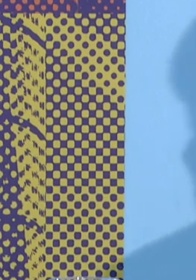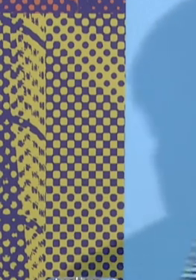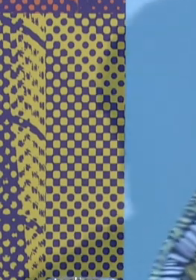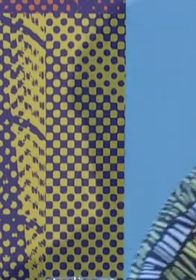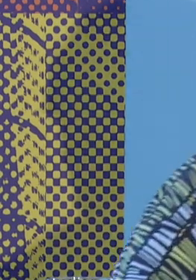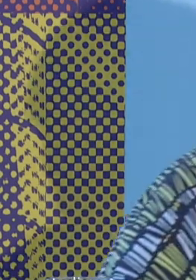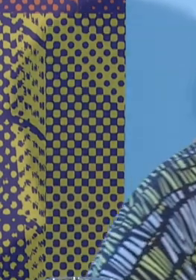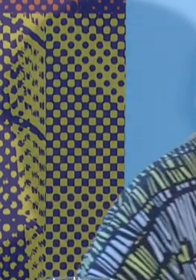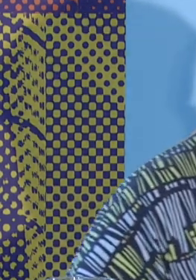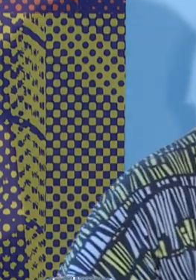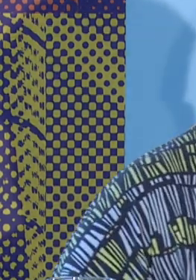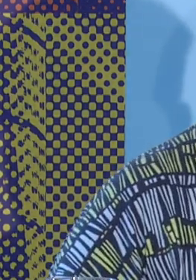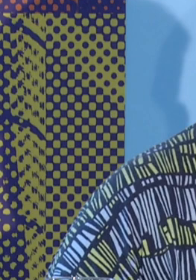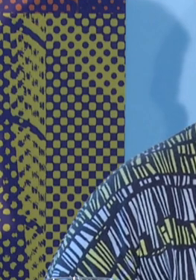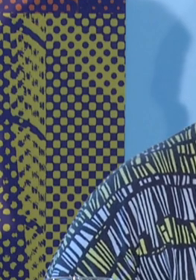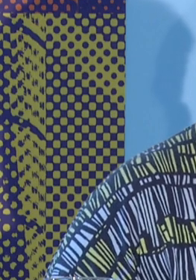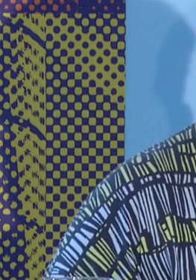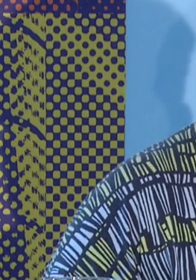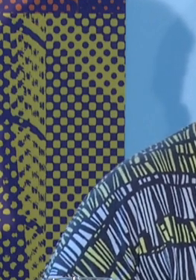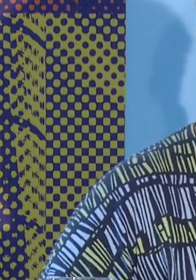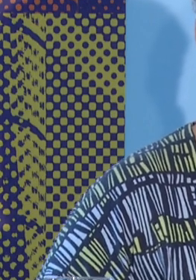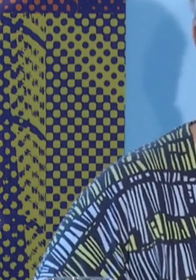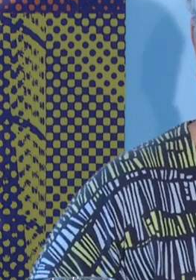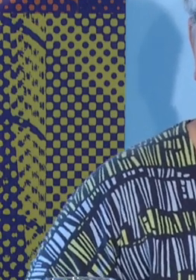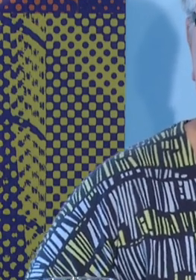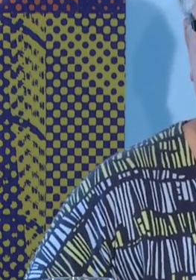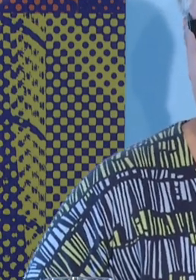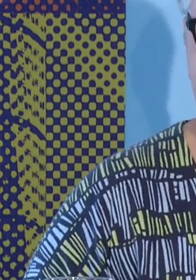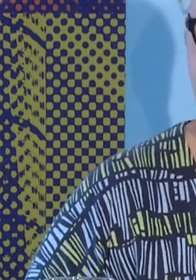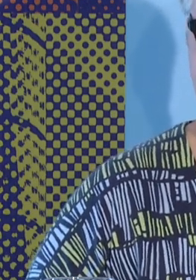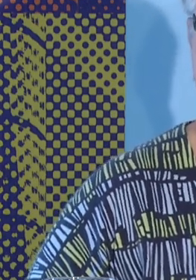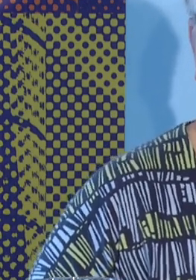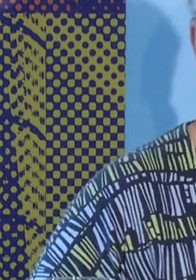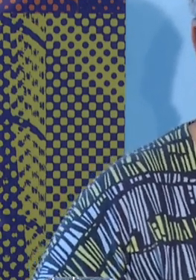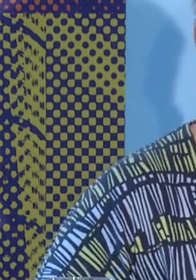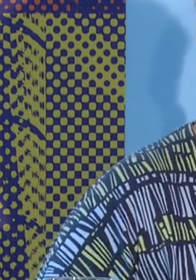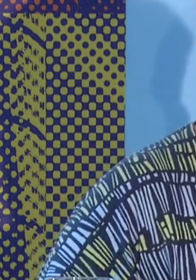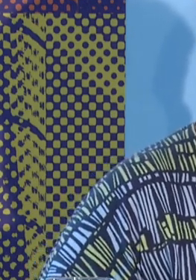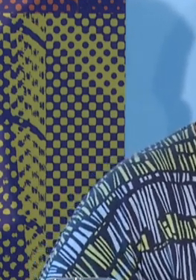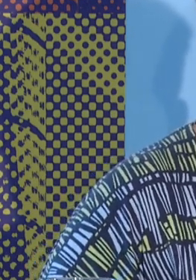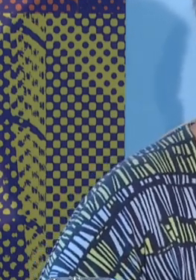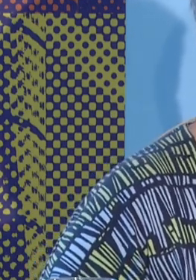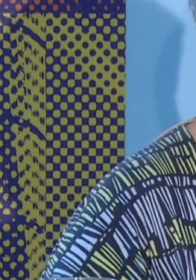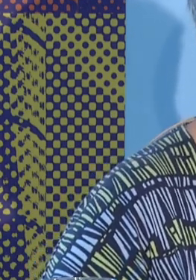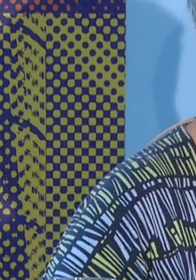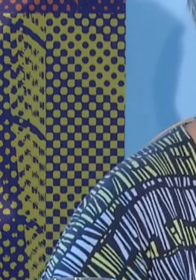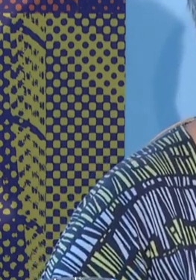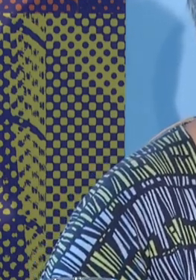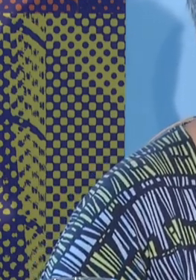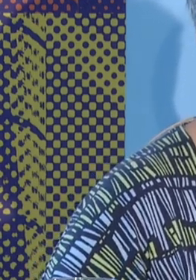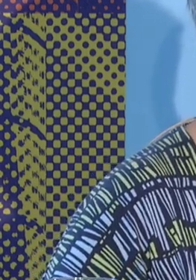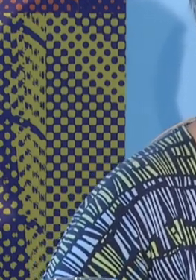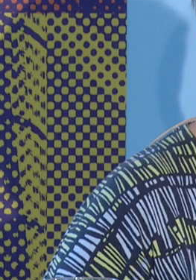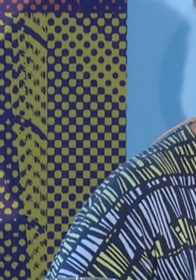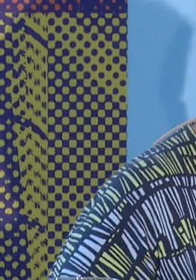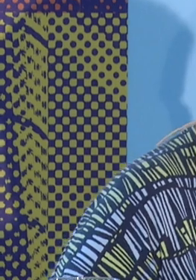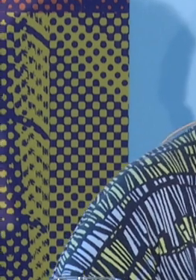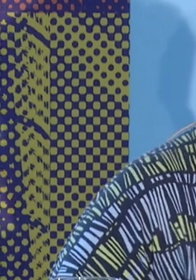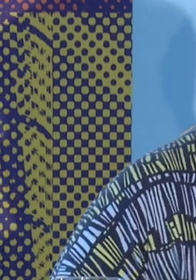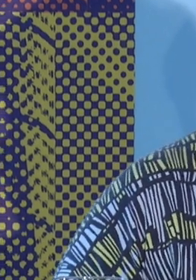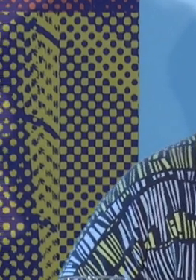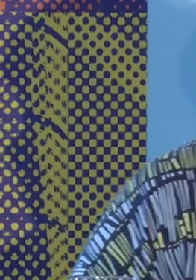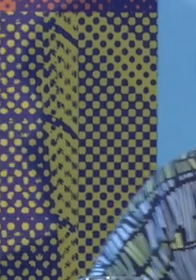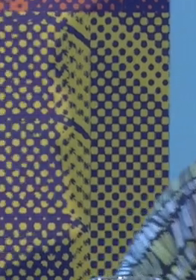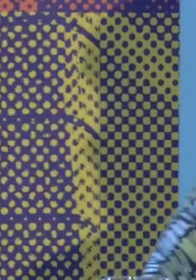sen är det ju en bra sak där med bilisterna. Det är ju i Uppsala Nya Tidning och på många ställen så debatteras det ju